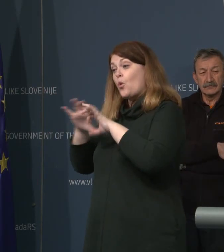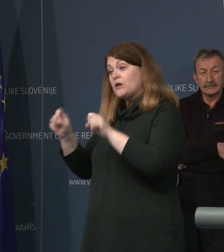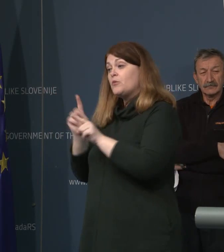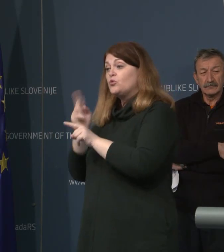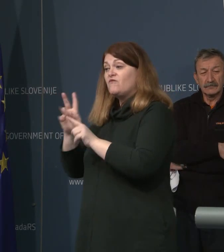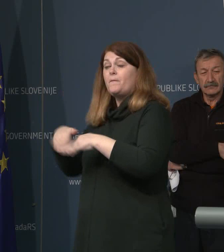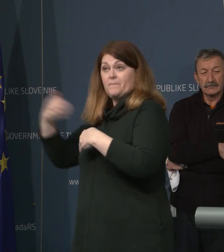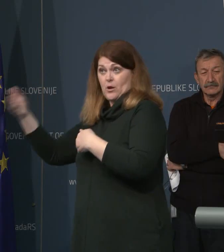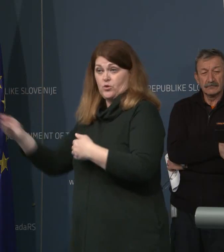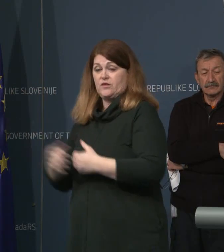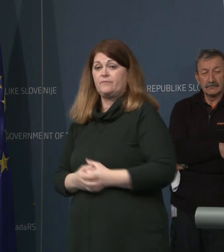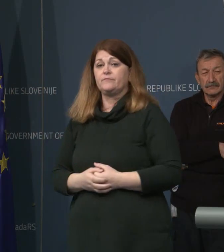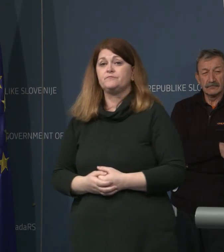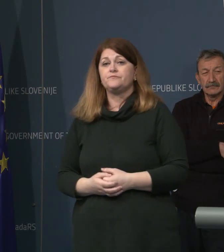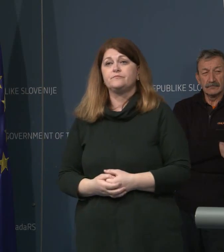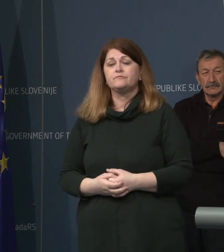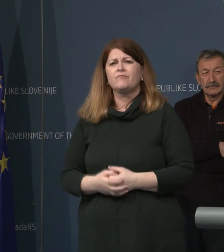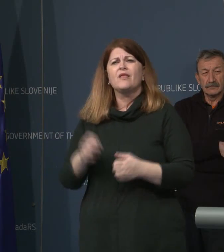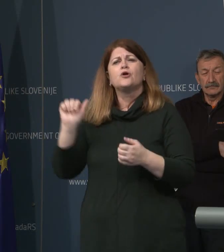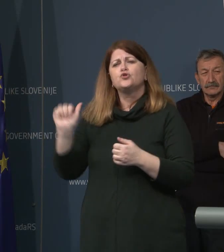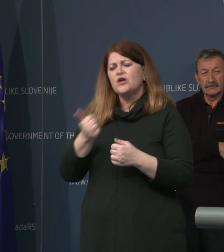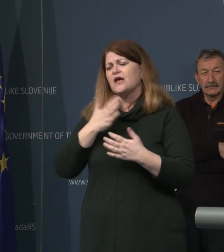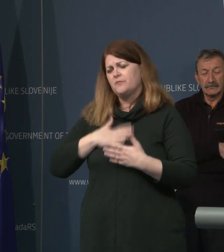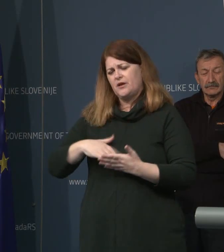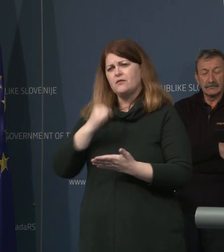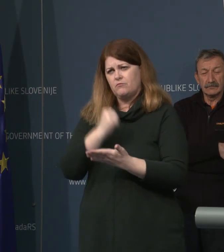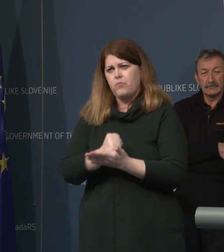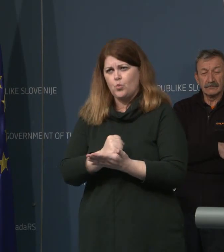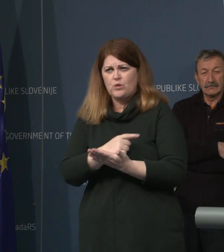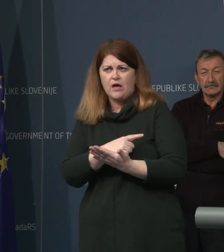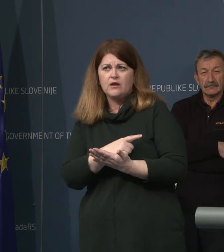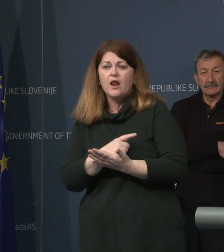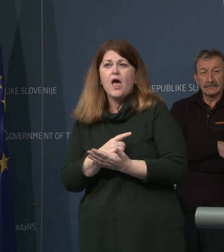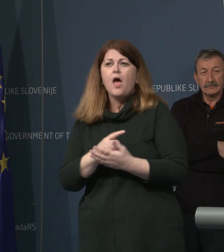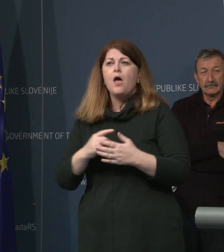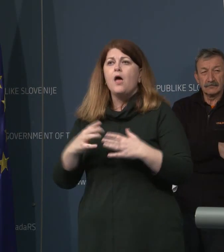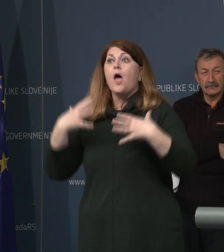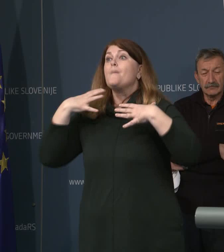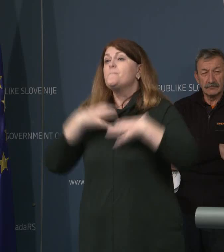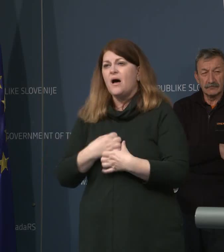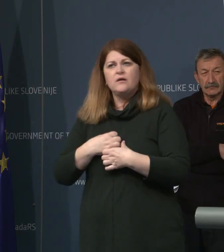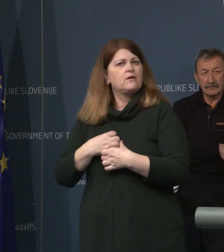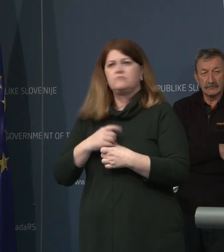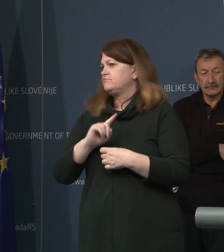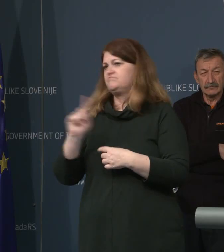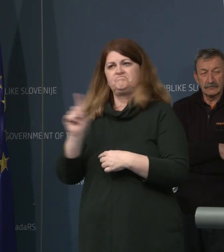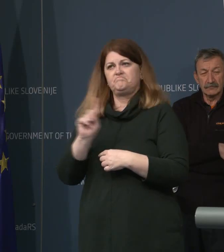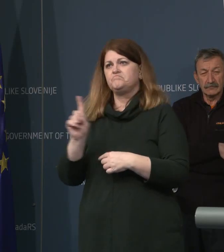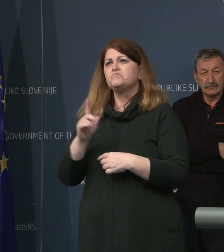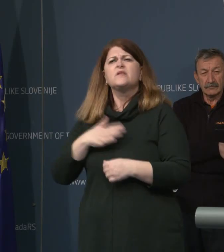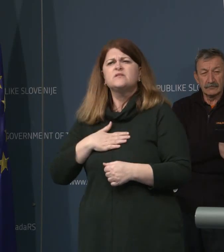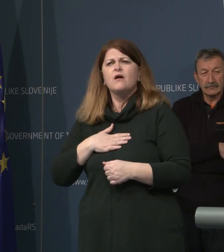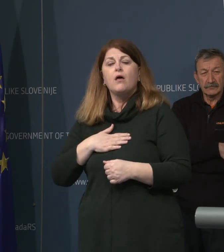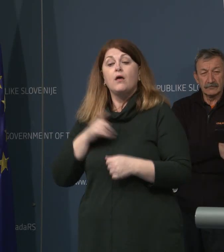tudi v prihodnje. Še enkrat bi rada poudarila, da panika apsolutno ni na mestu.